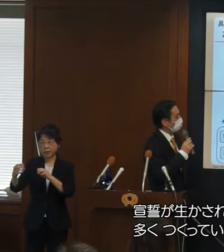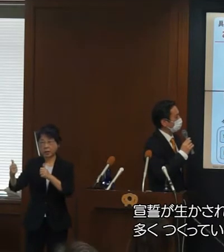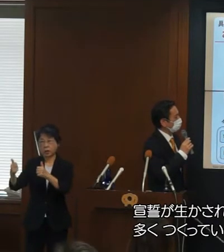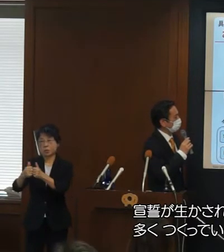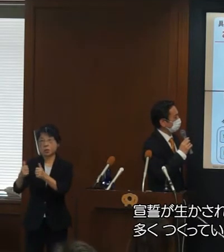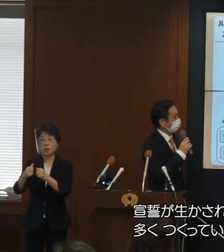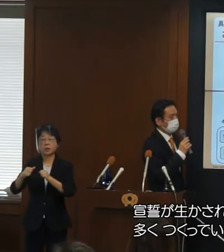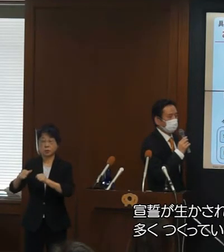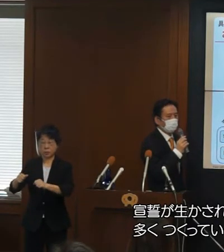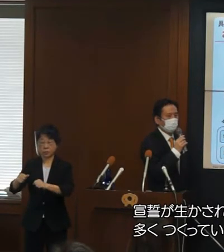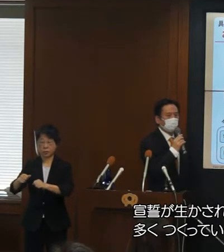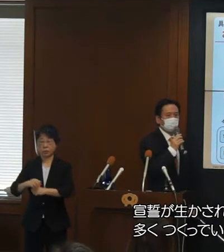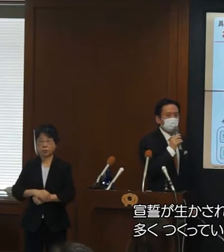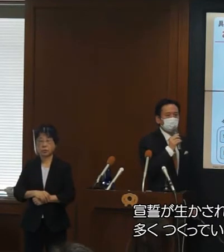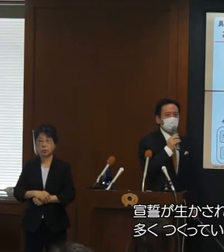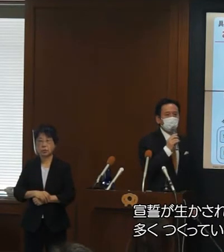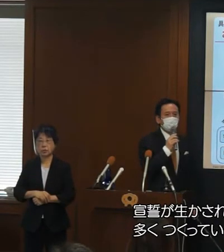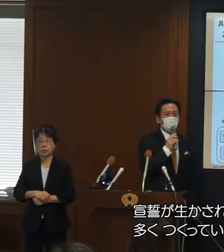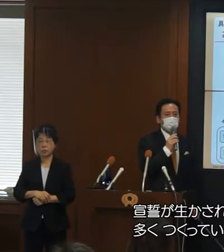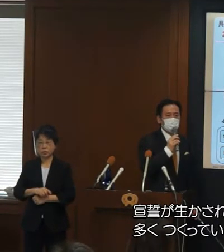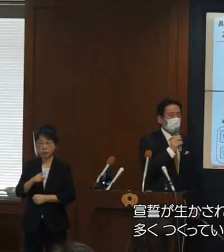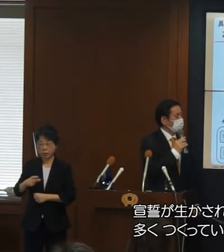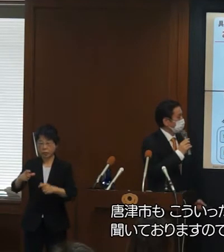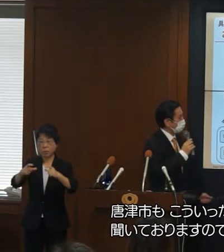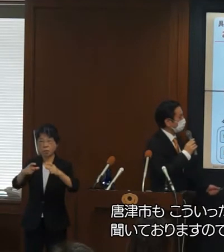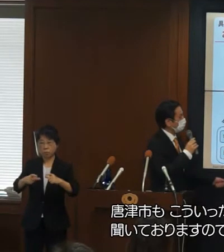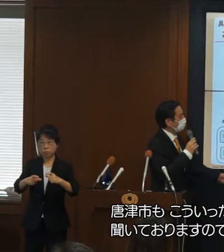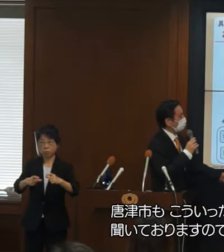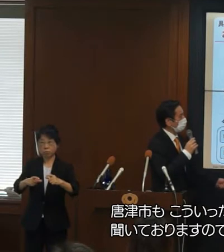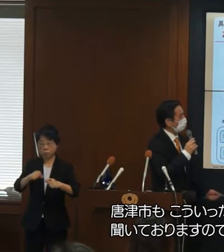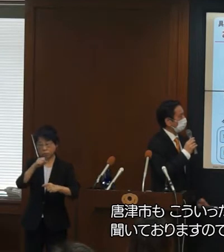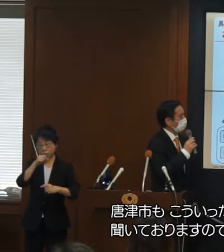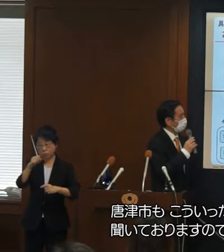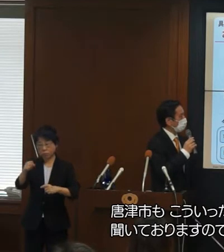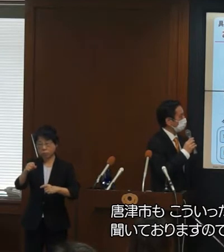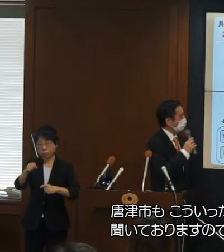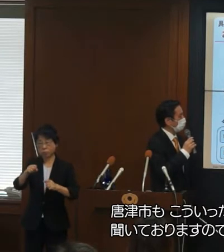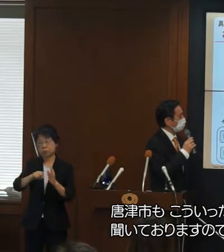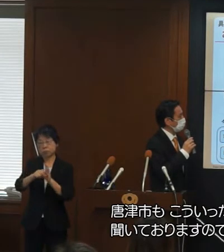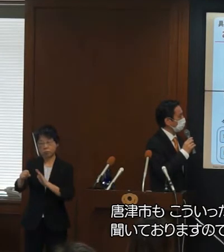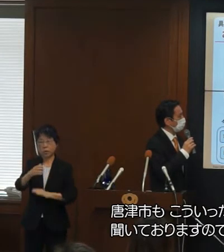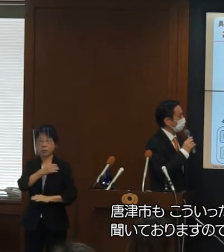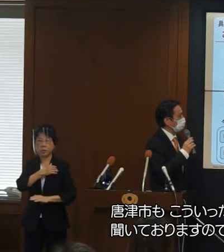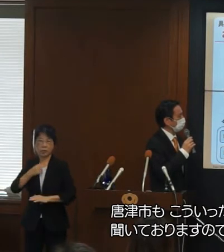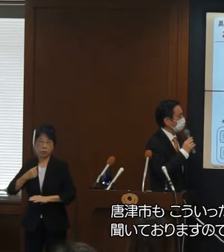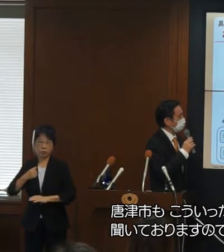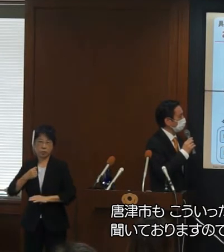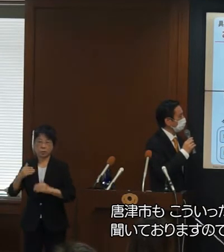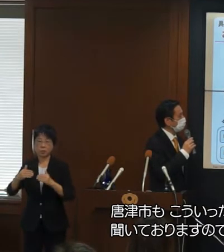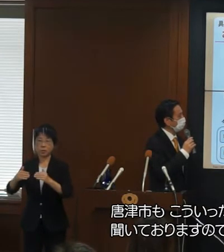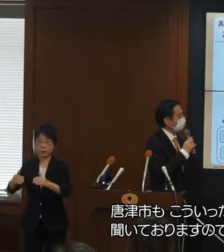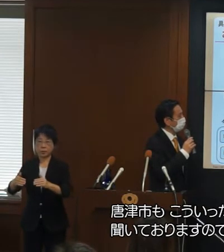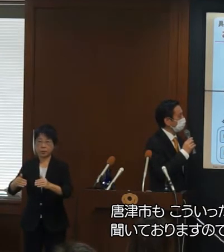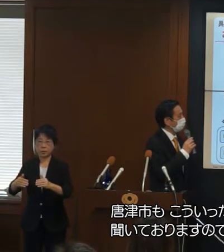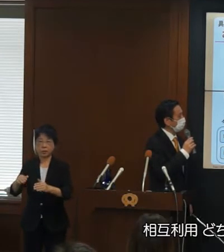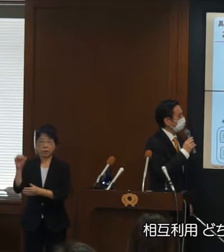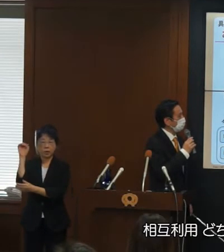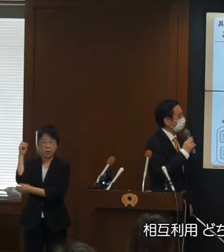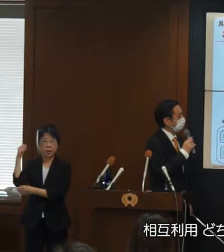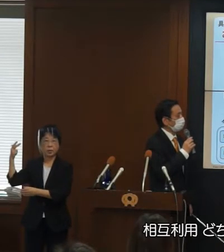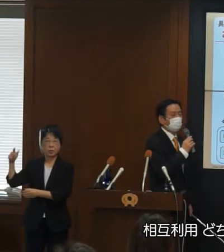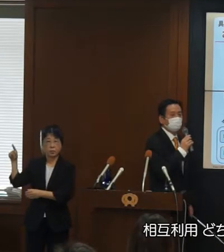が生かされるような場を多く作っていきたいと思いますし、まあ、唐津市さんもこういった制度を導入する予定と聞いておりますので